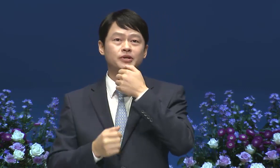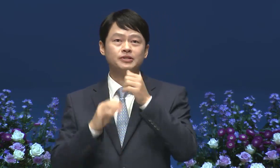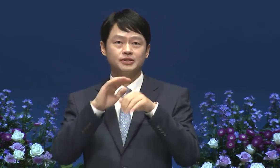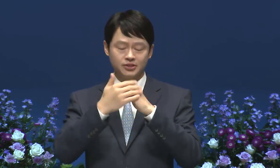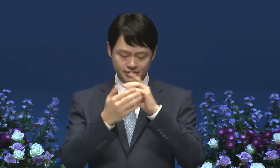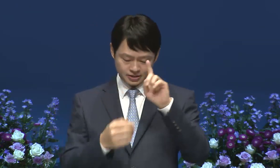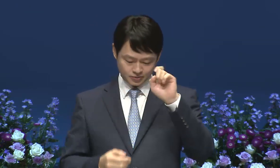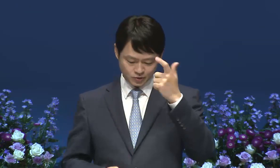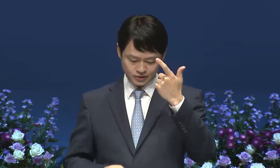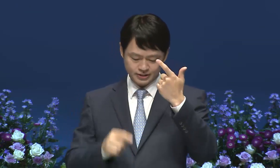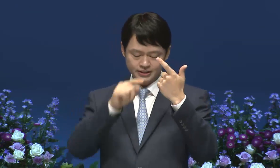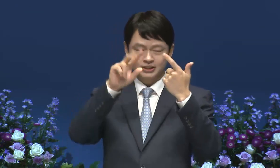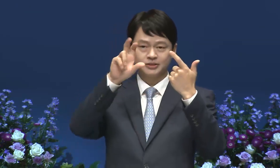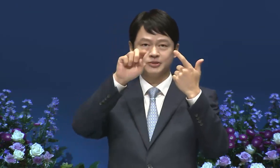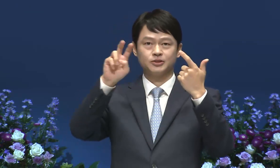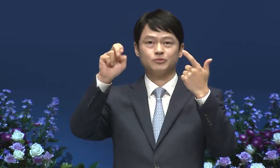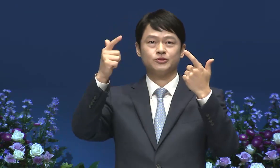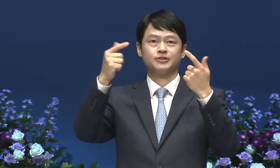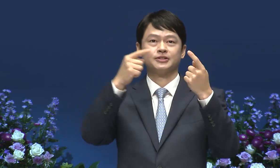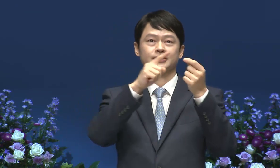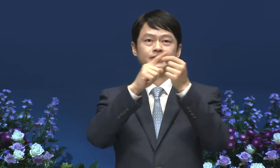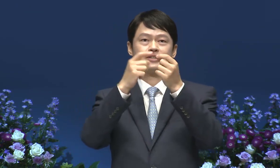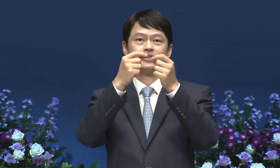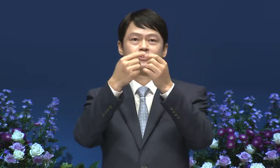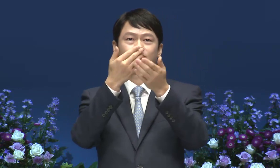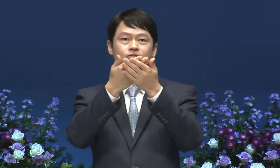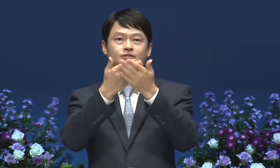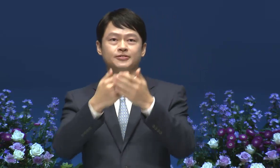저는 이 타이밍에서 성경 구절 하나를 읽고 싶었습니다.